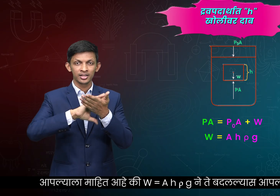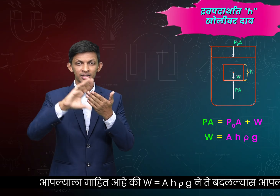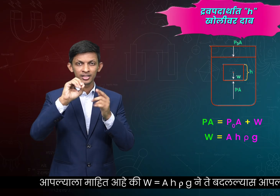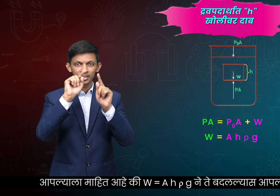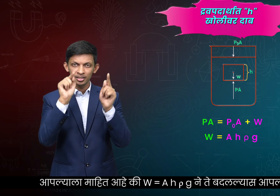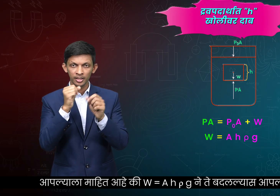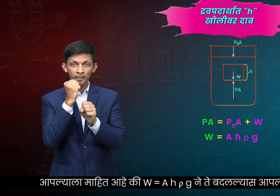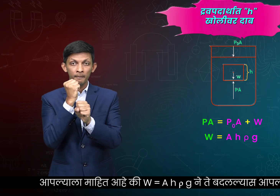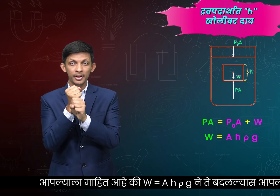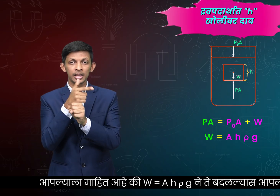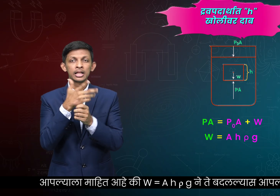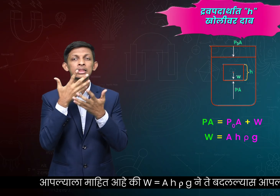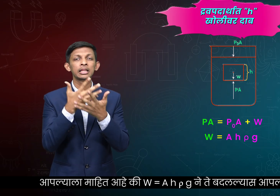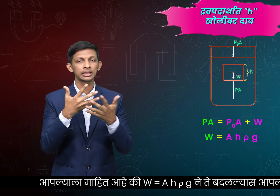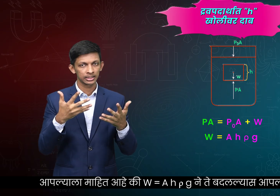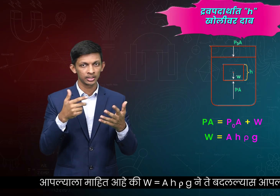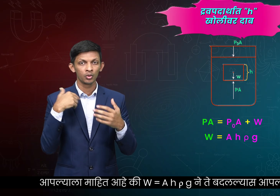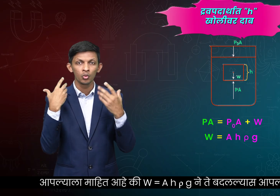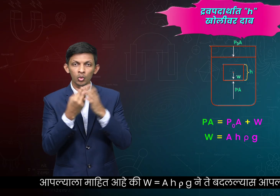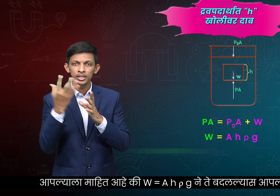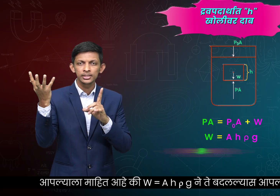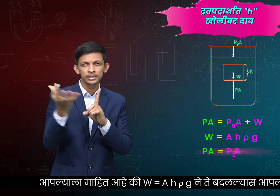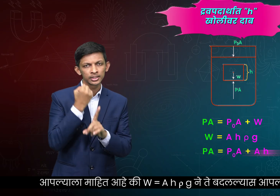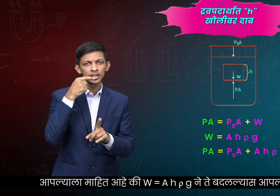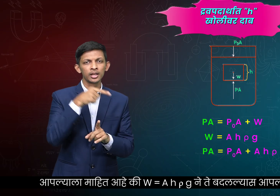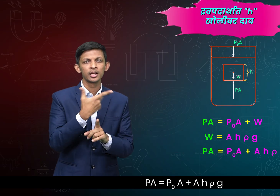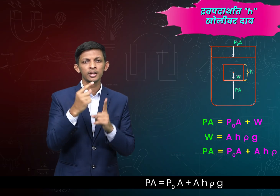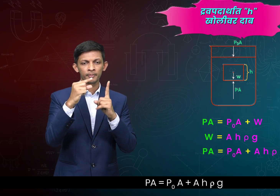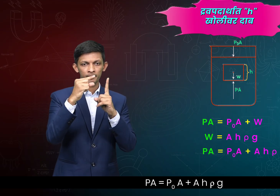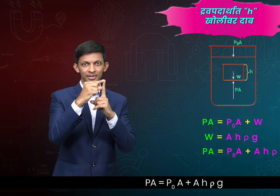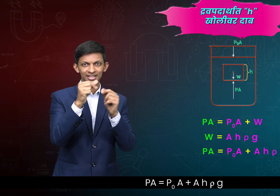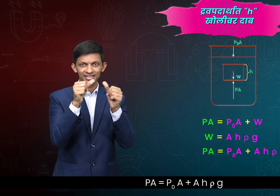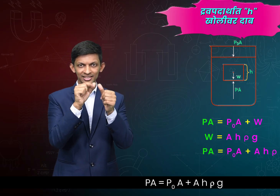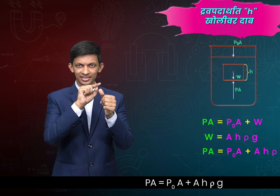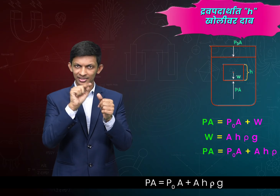W=AH ने ते बदलल्यास आपल्याला असे मिळते की